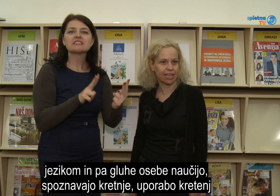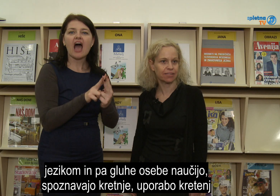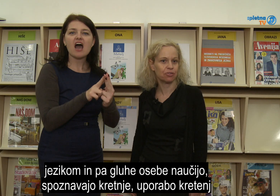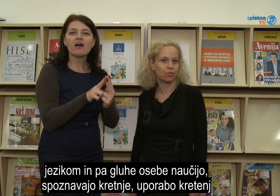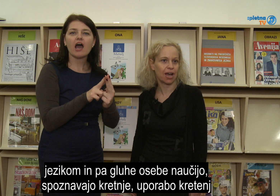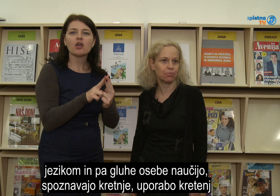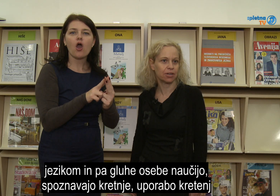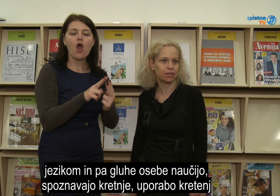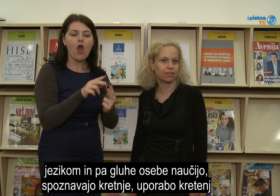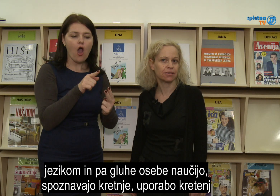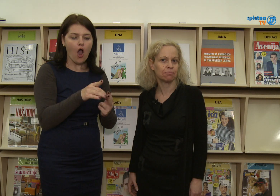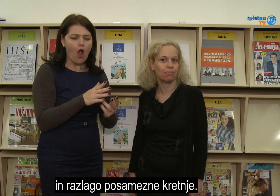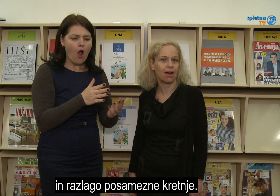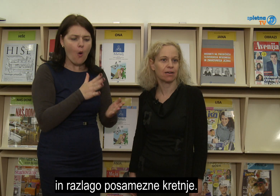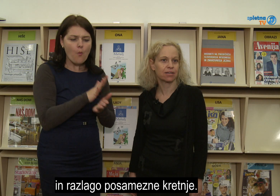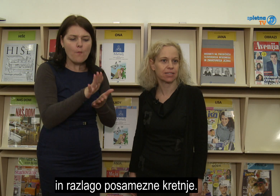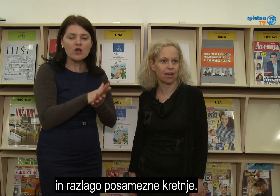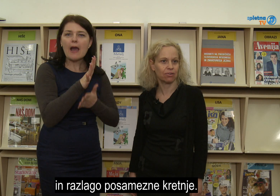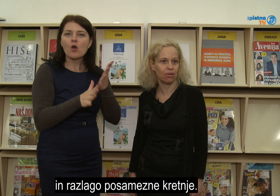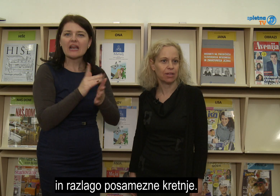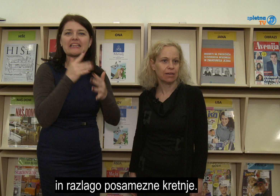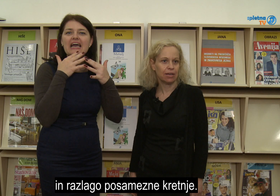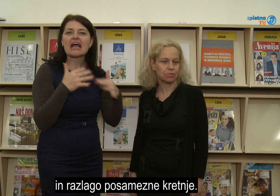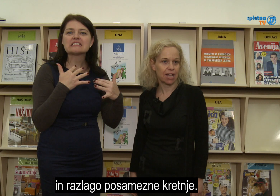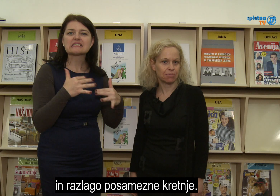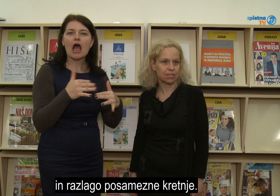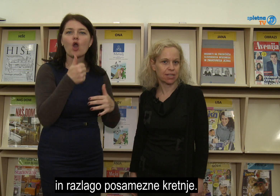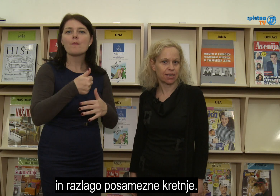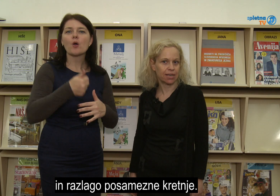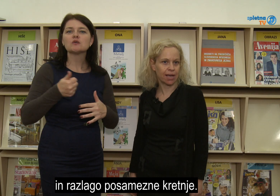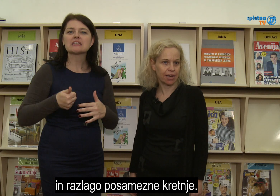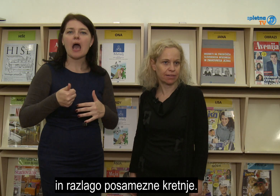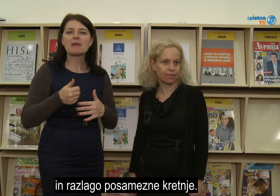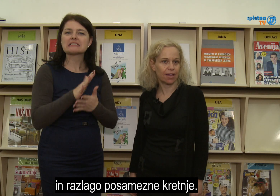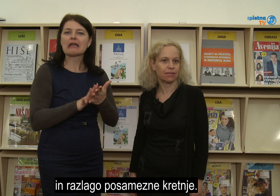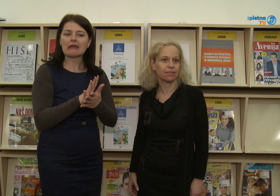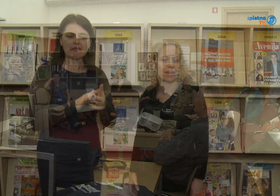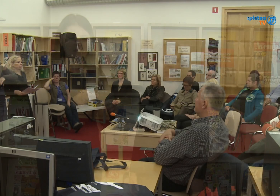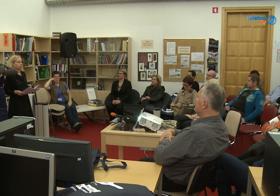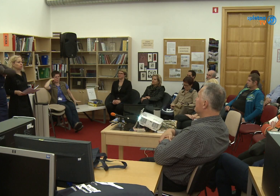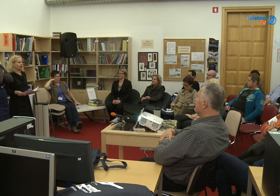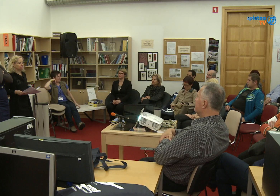kretnje, uporabo kreten in pa razlago posamezne kretnje.